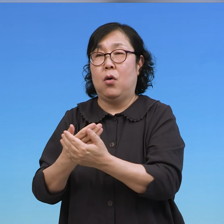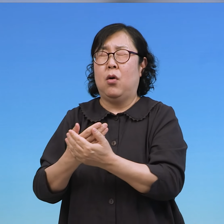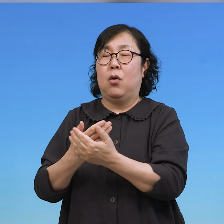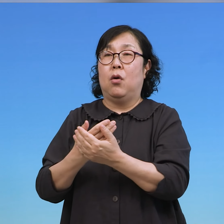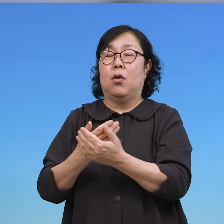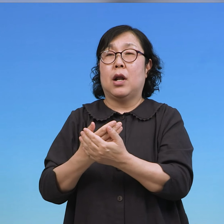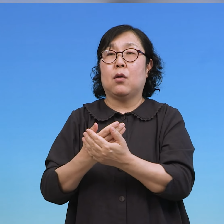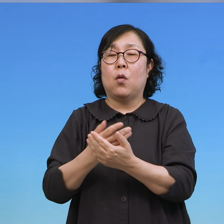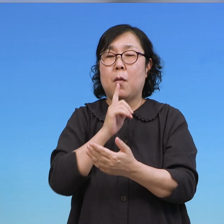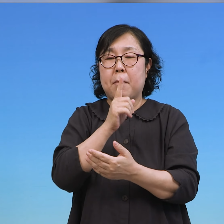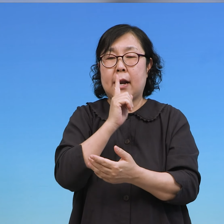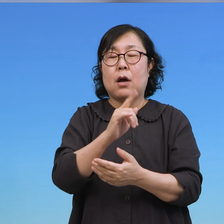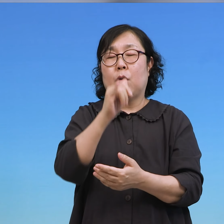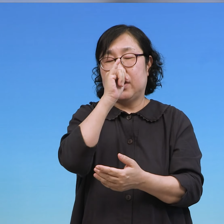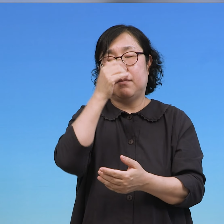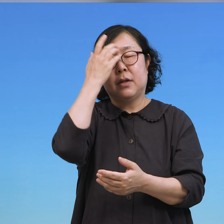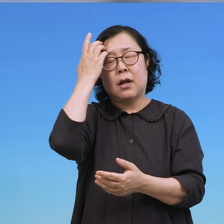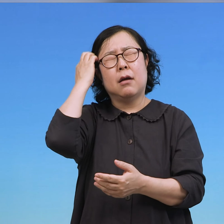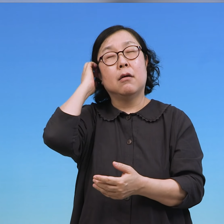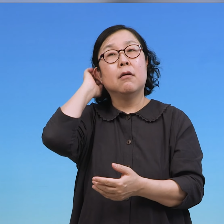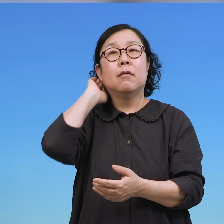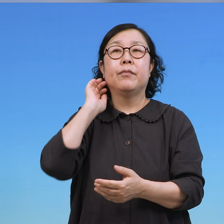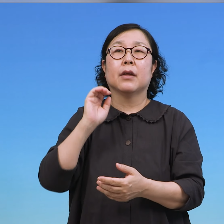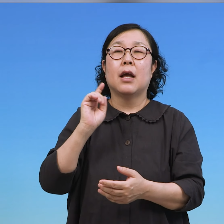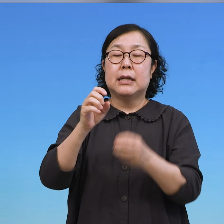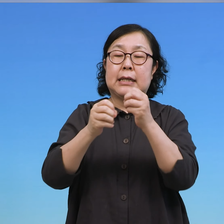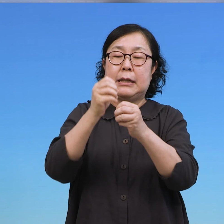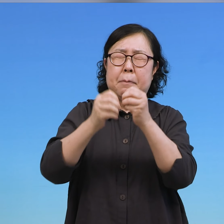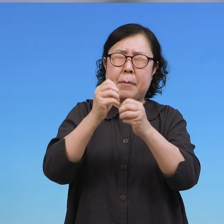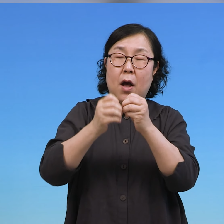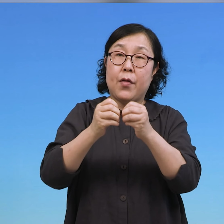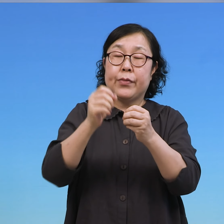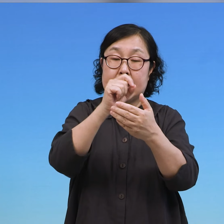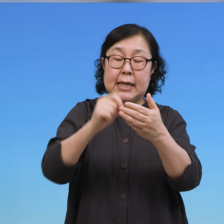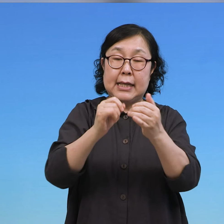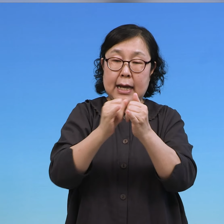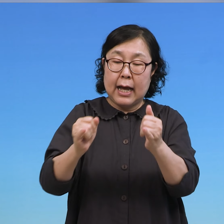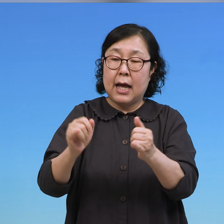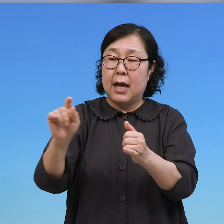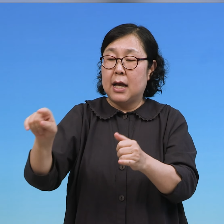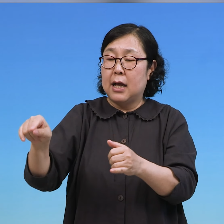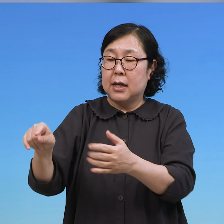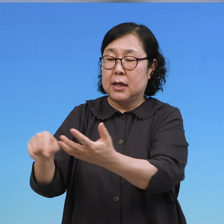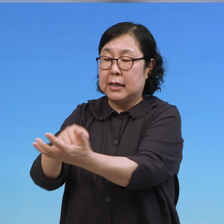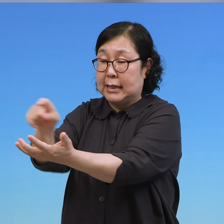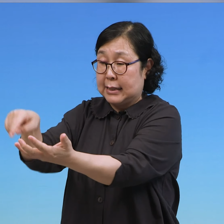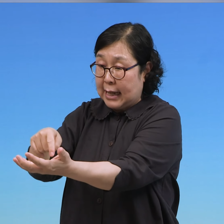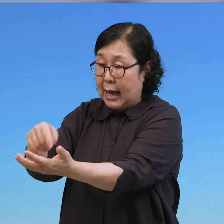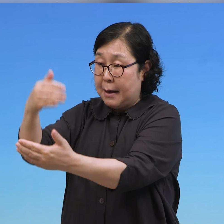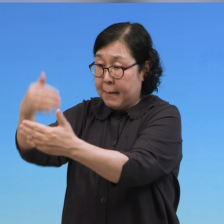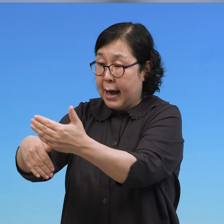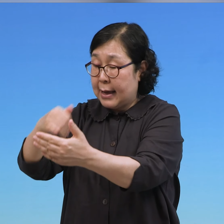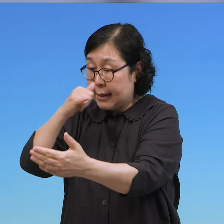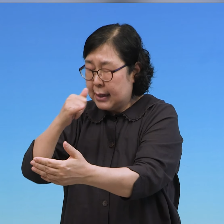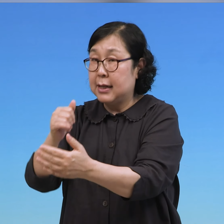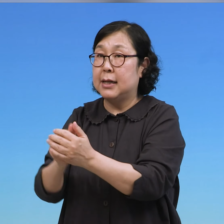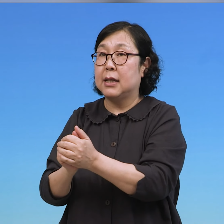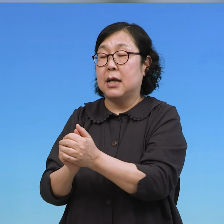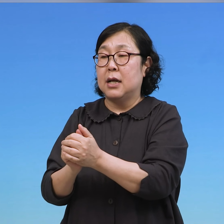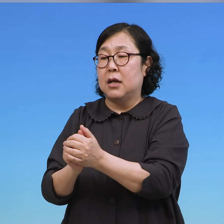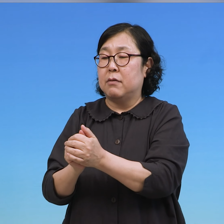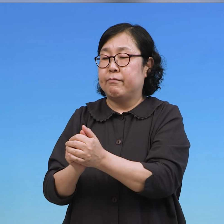시내들 같이 돌려 주옵소서라는 건 그만큼 지금 시편 기자가 그 돌아오지 못하고 있는